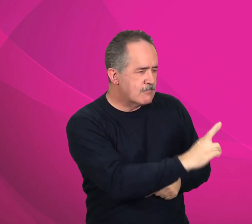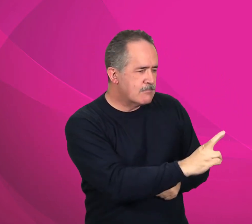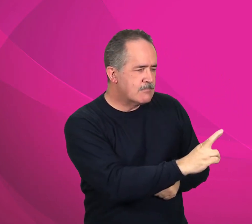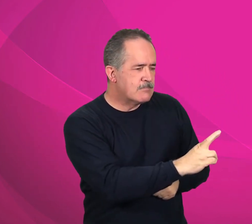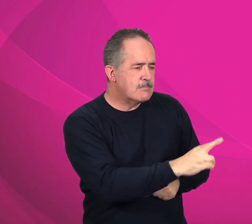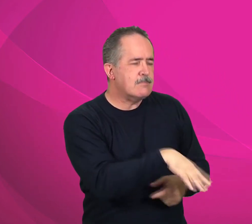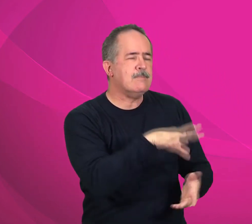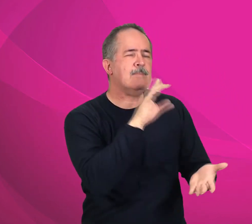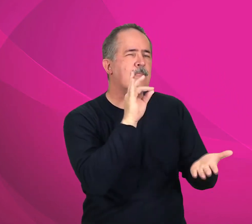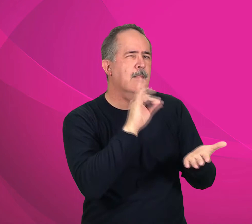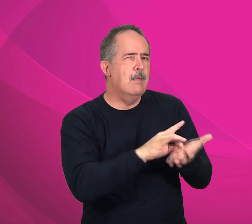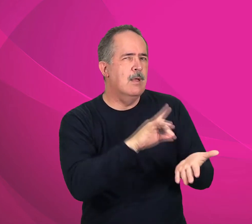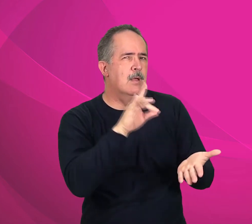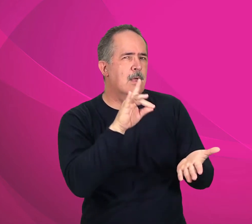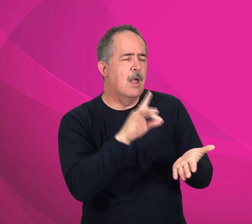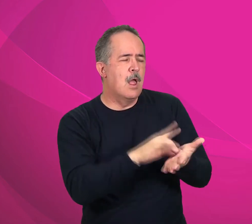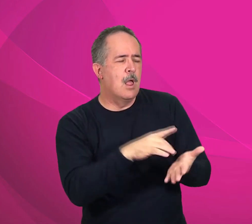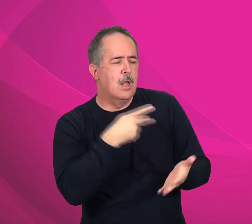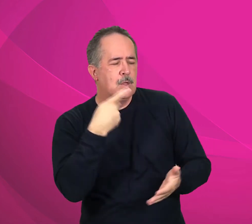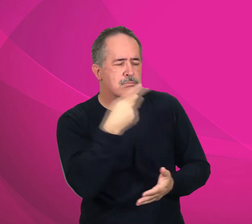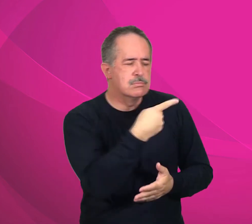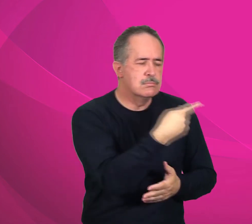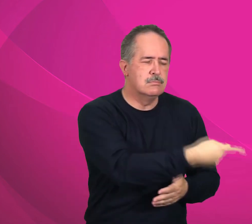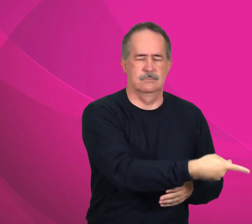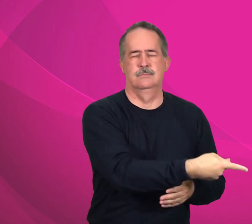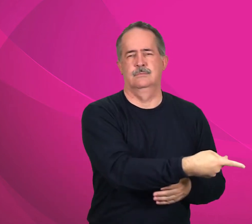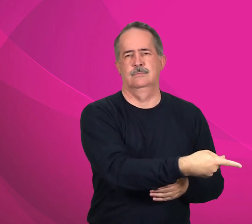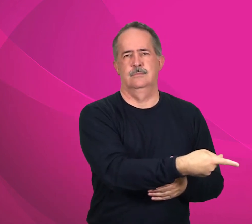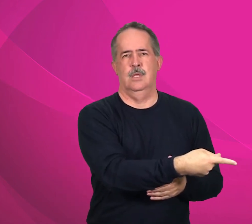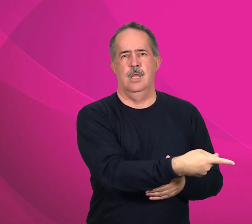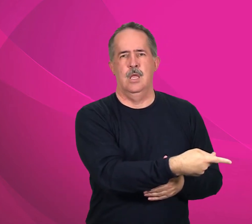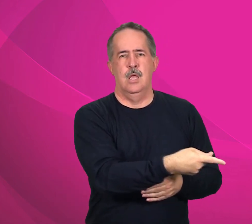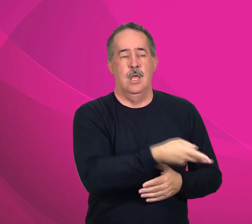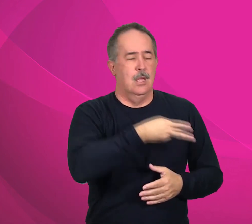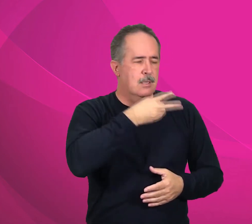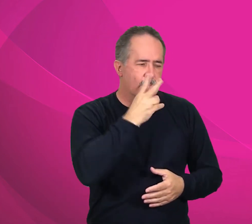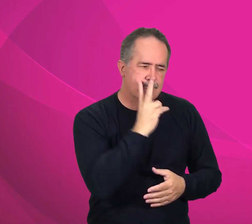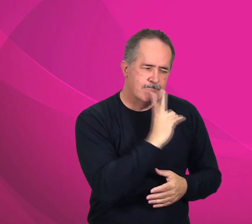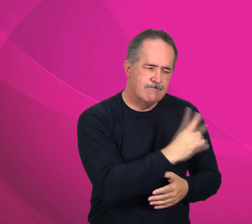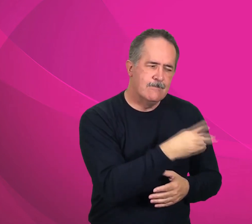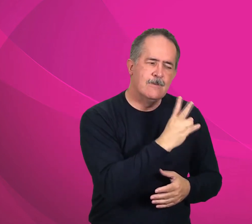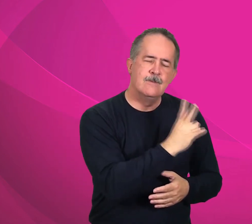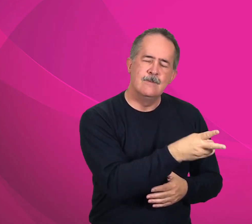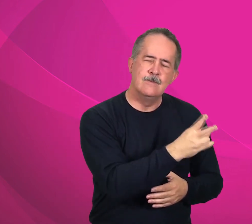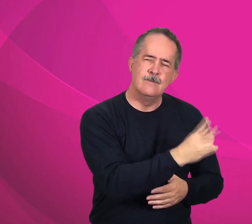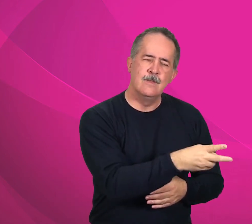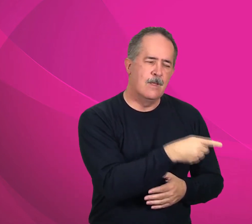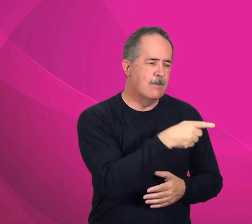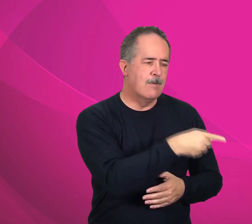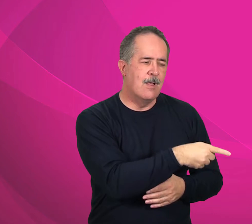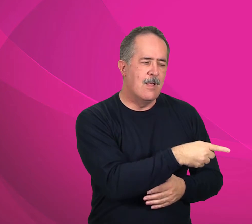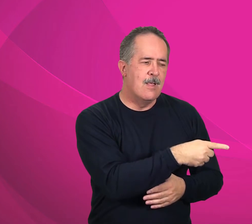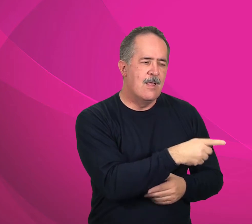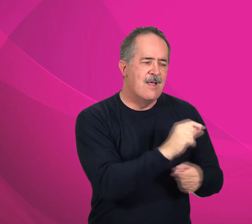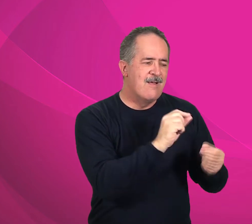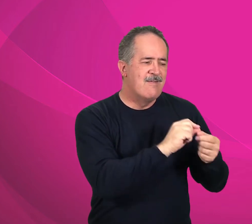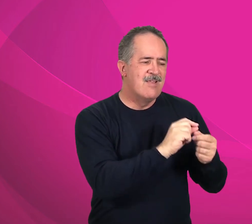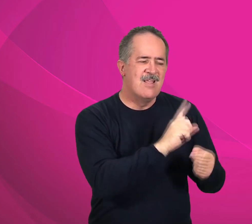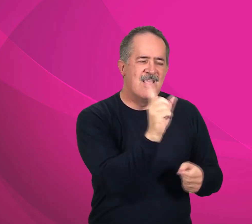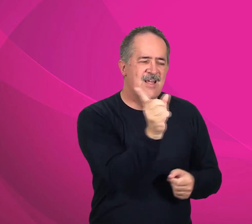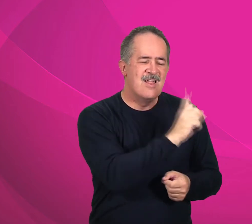em verdade eu vos digo todas as vezes que não